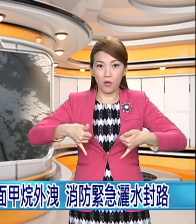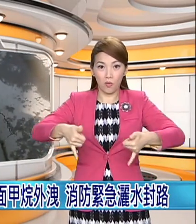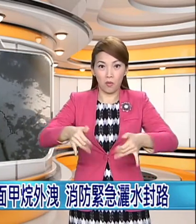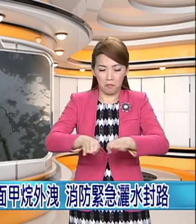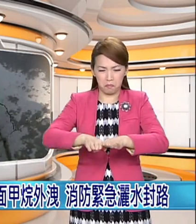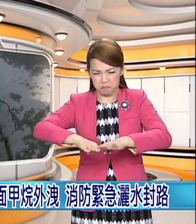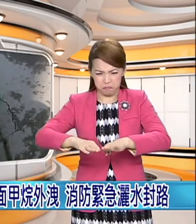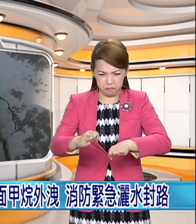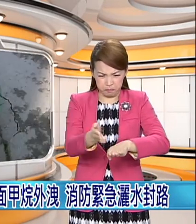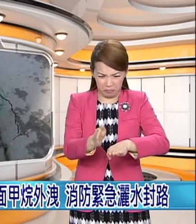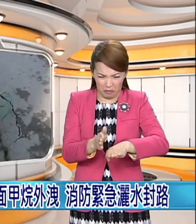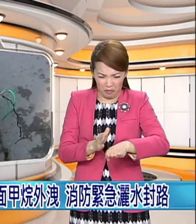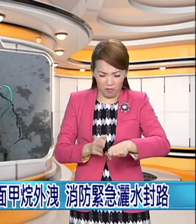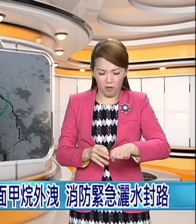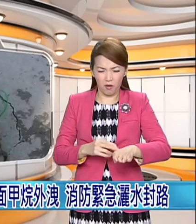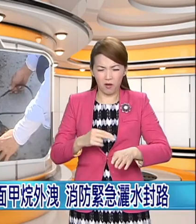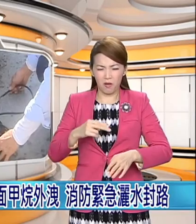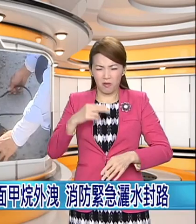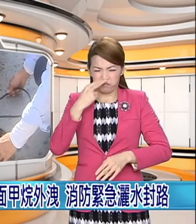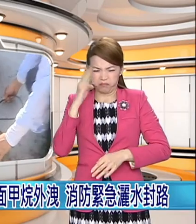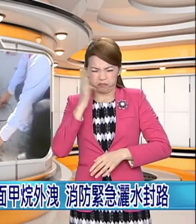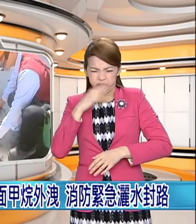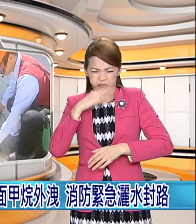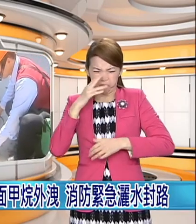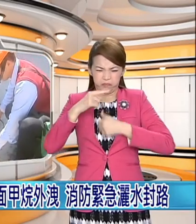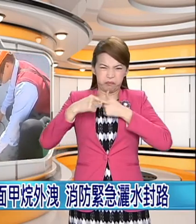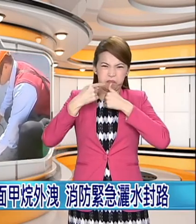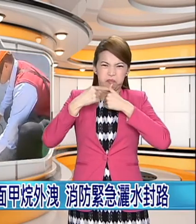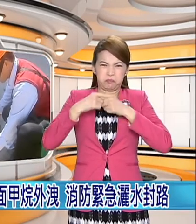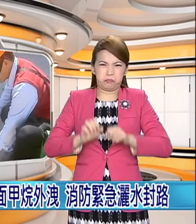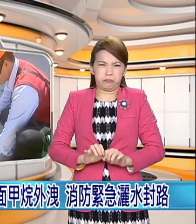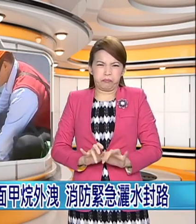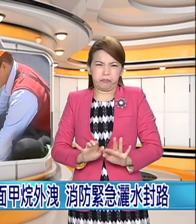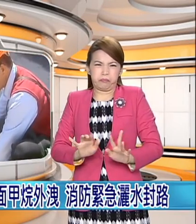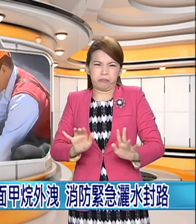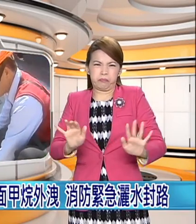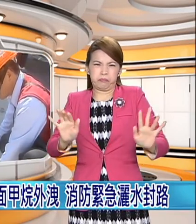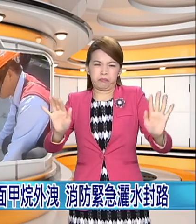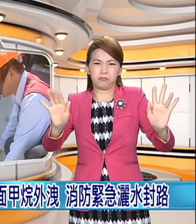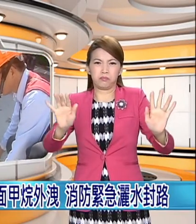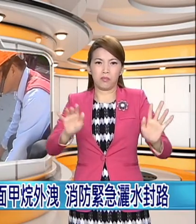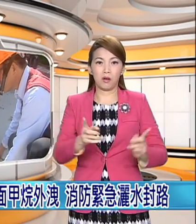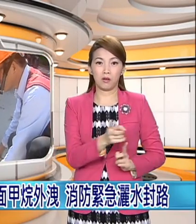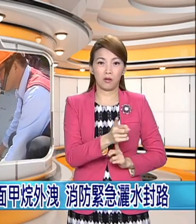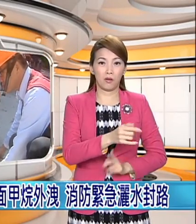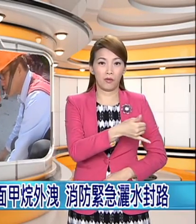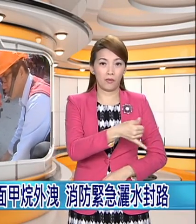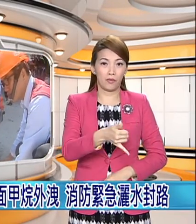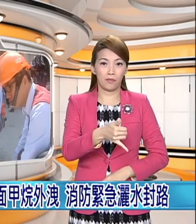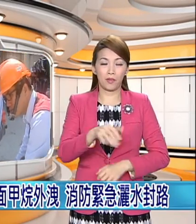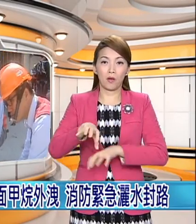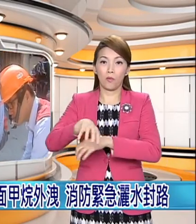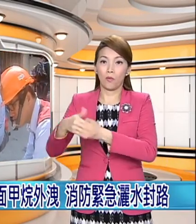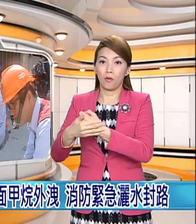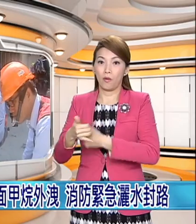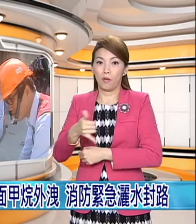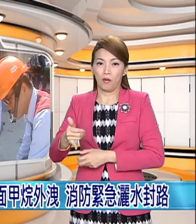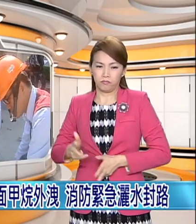出了刺鼻的气体。消防和环保人员到现场检测出是可燃气